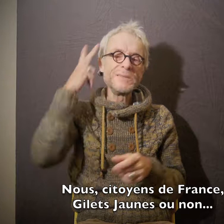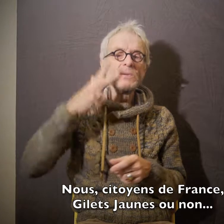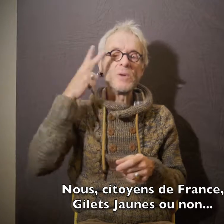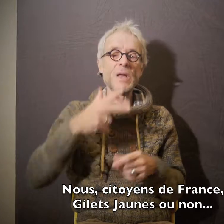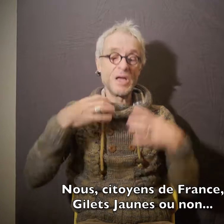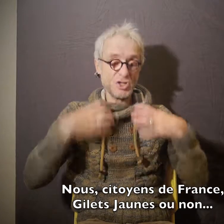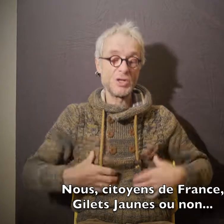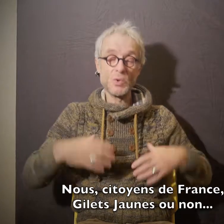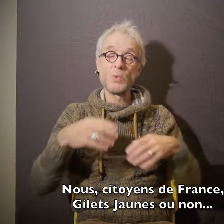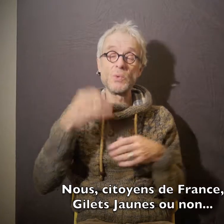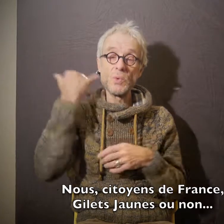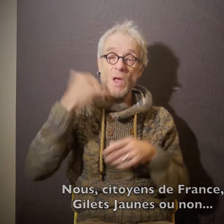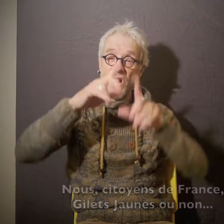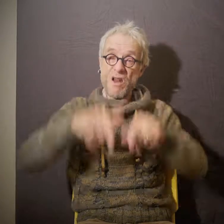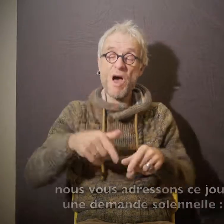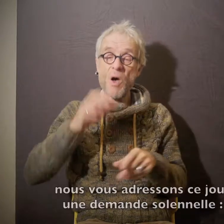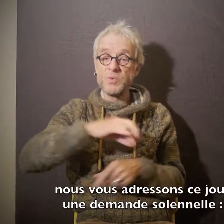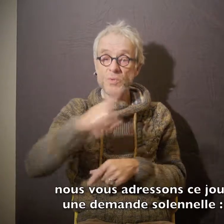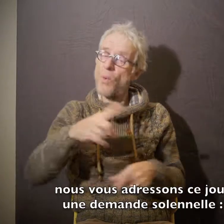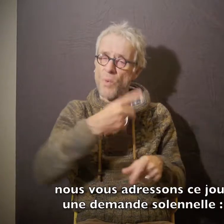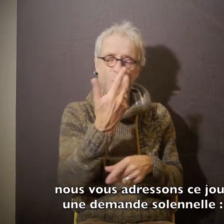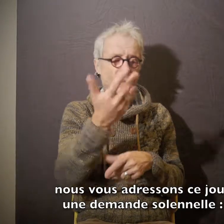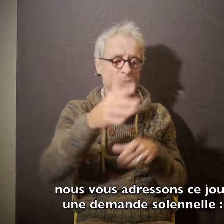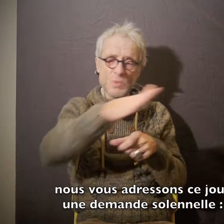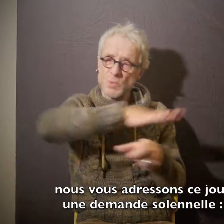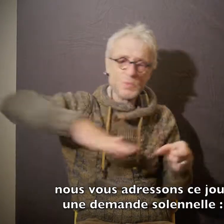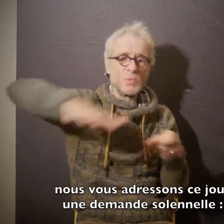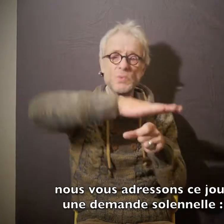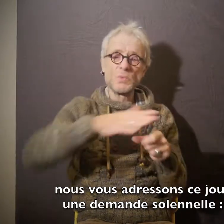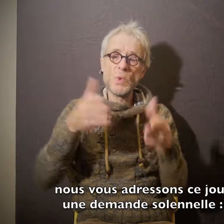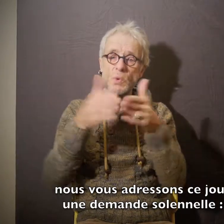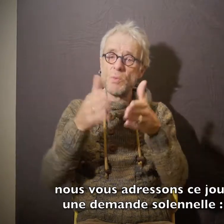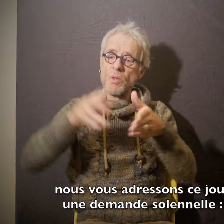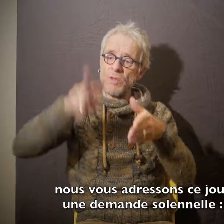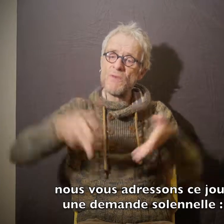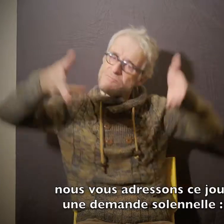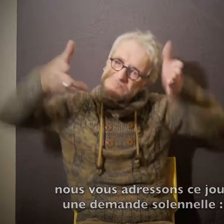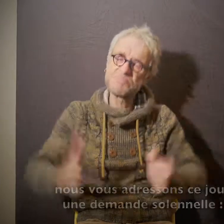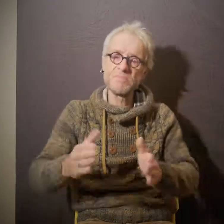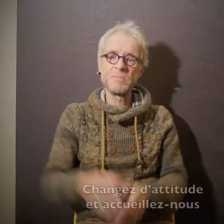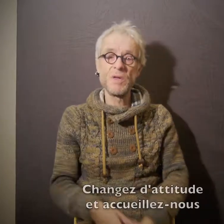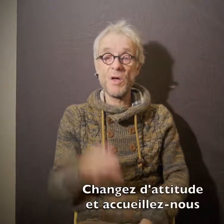Nous, citoyens de France, gilets jaunes ou non, nous vous adressons ce jour une demande